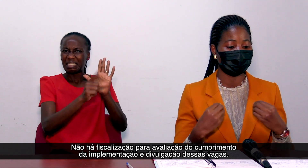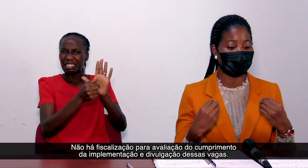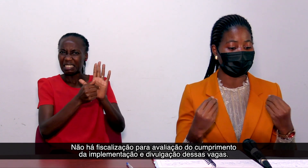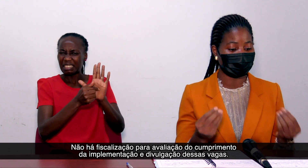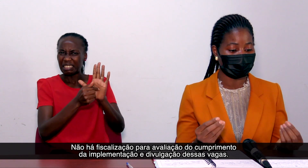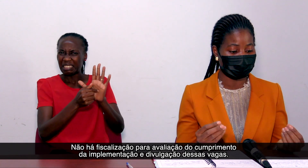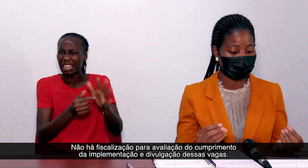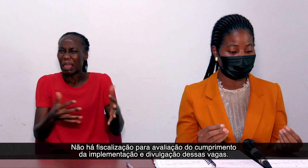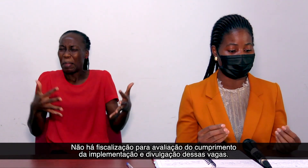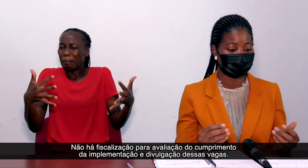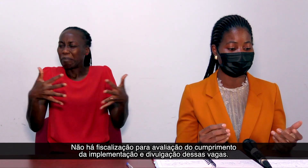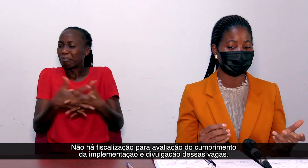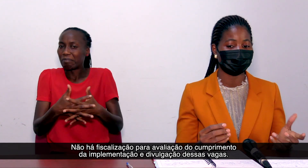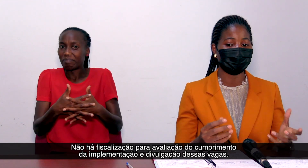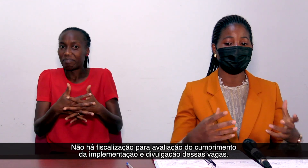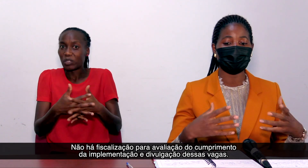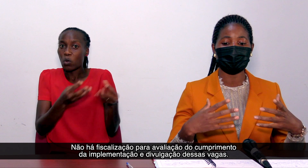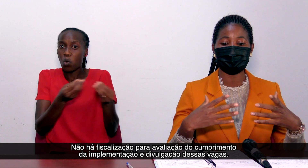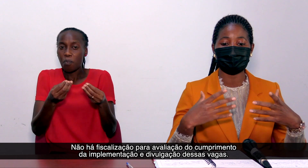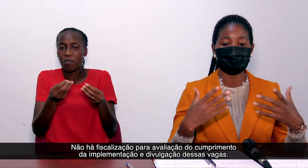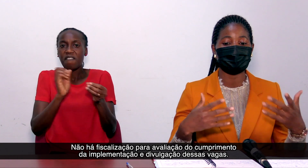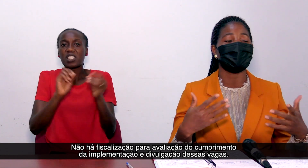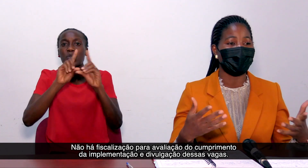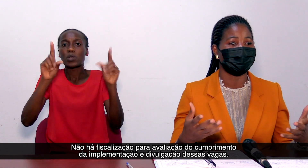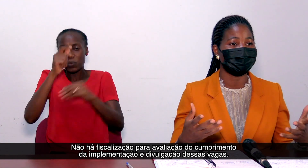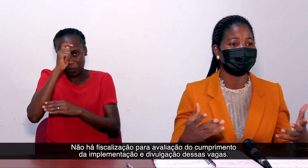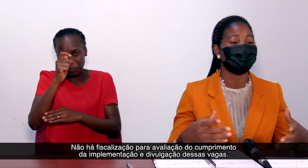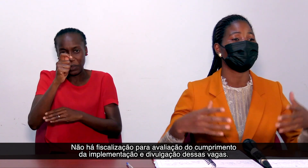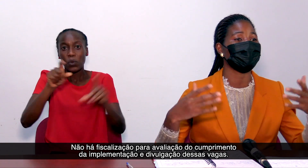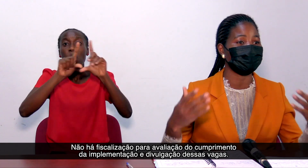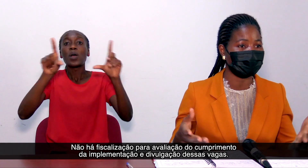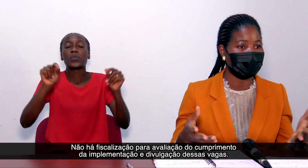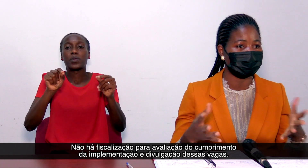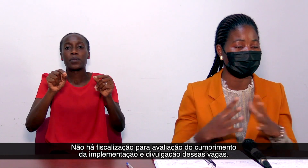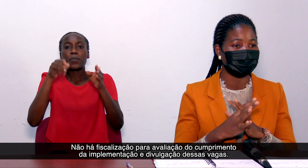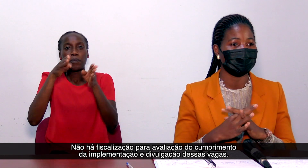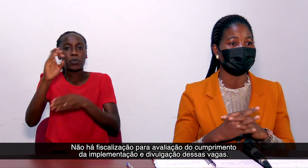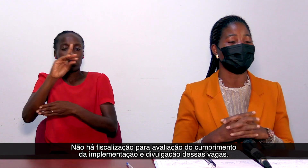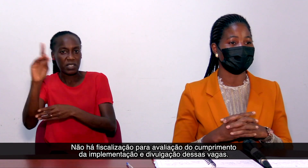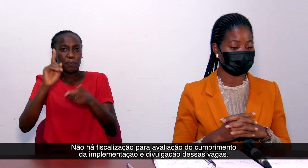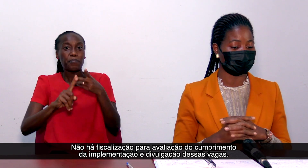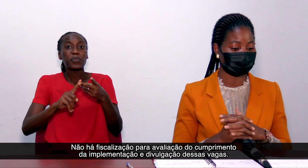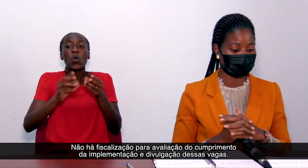A implementação não foi clara e não foi divulgada para as pessoas com